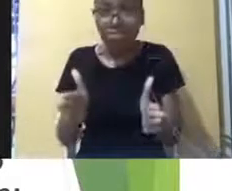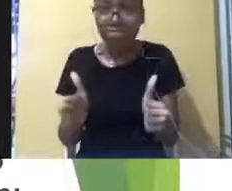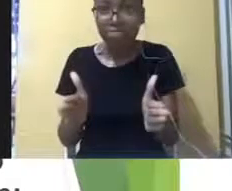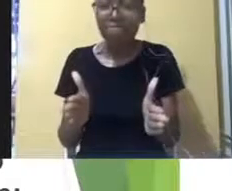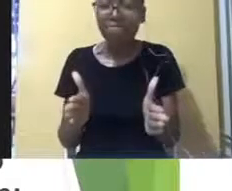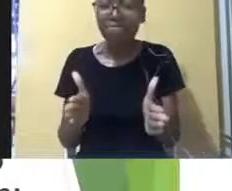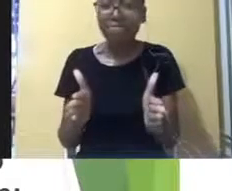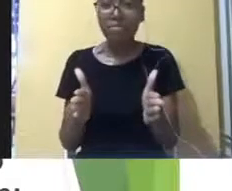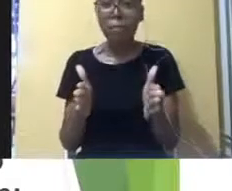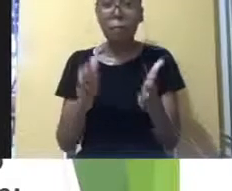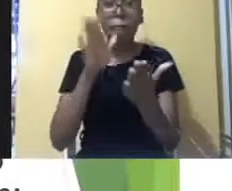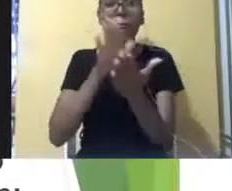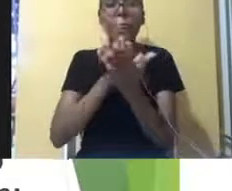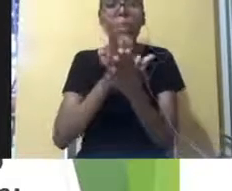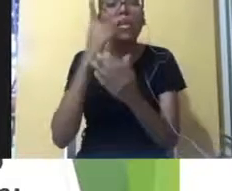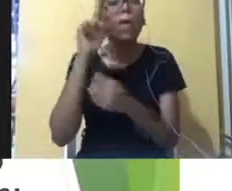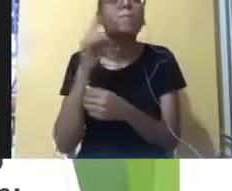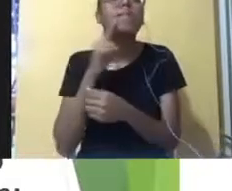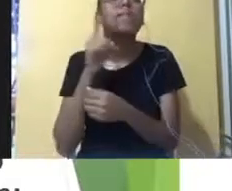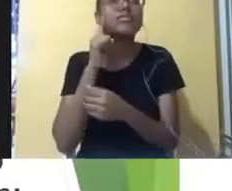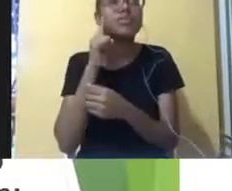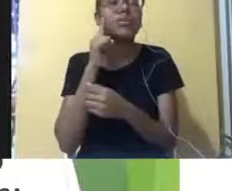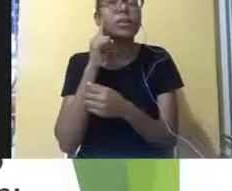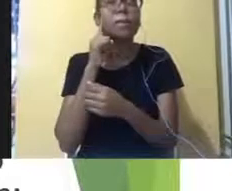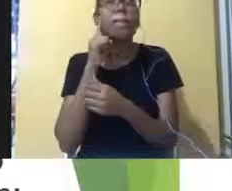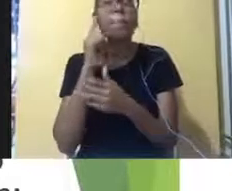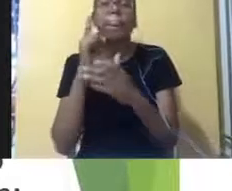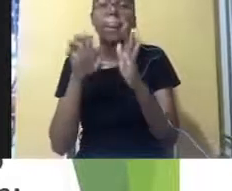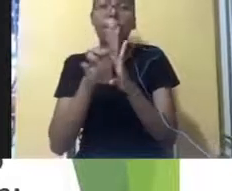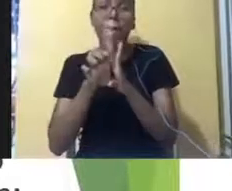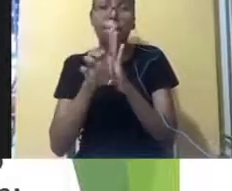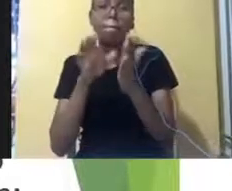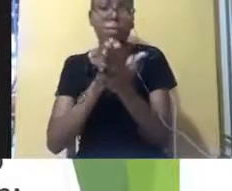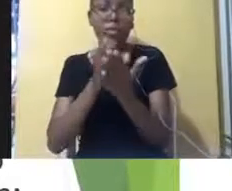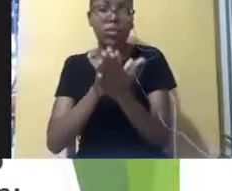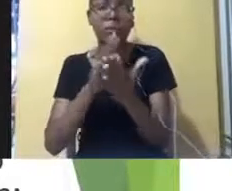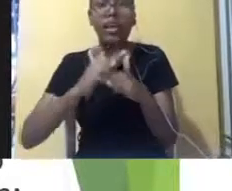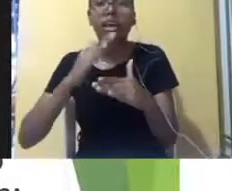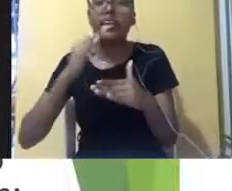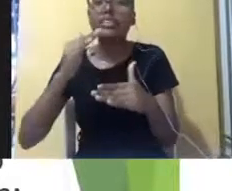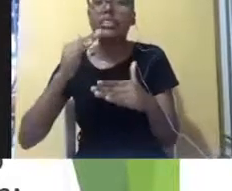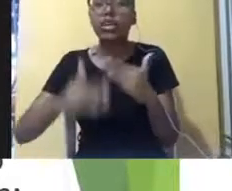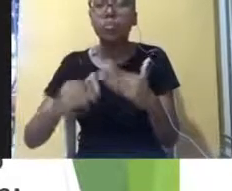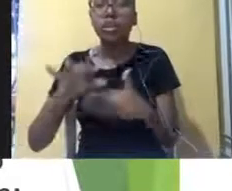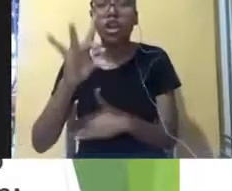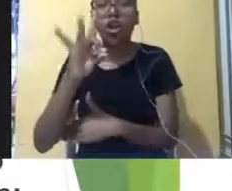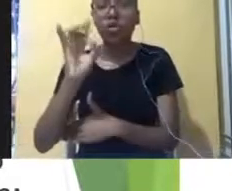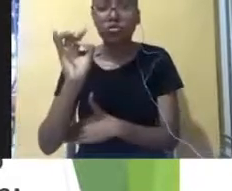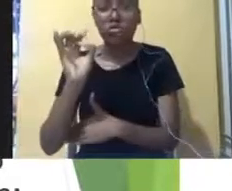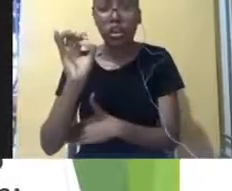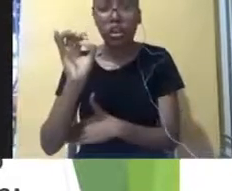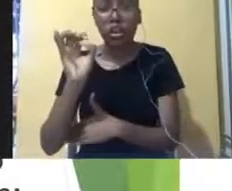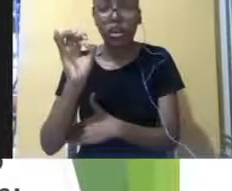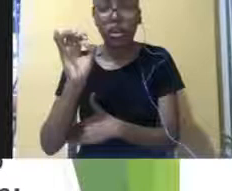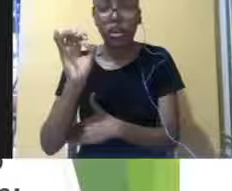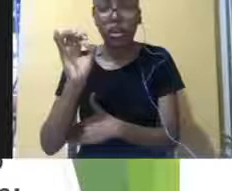las escuelas, ellos terminan en el grado que termine la escuela y todavía pasan 5 años, ellos si lo dejan van todos los días a